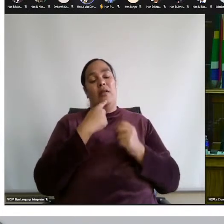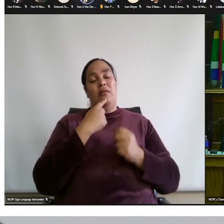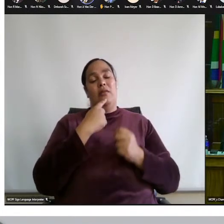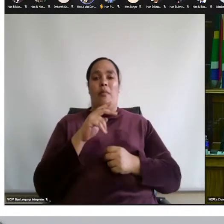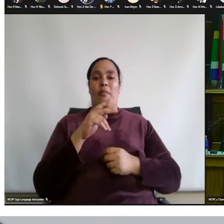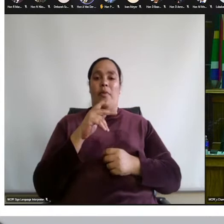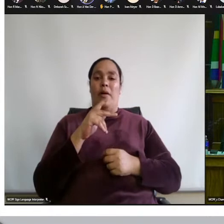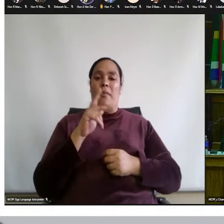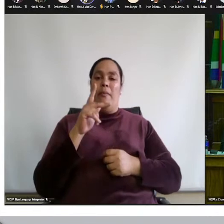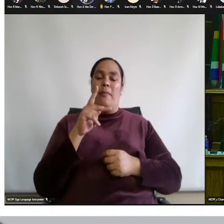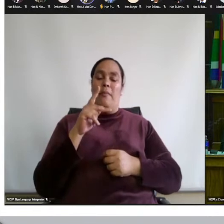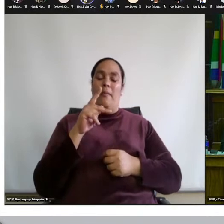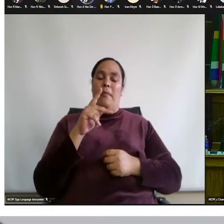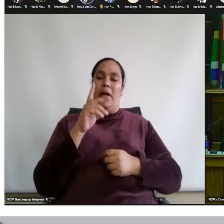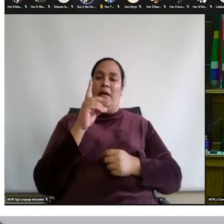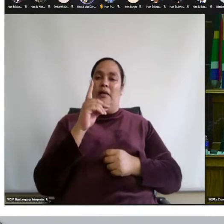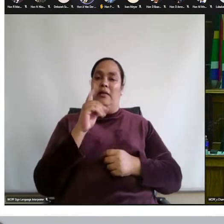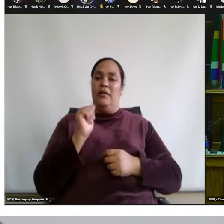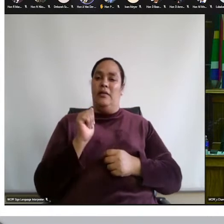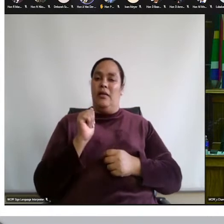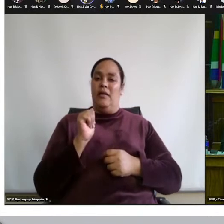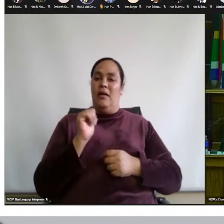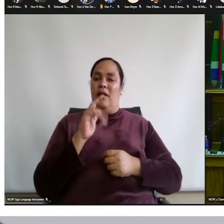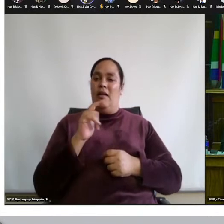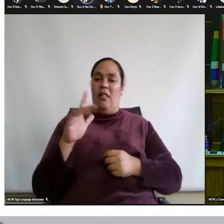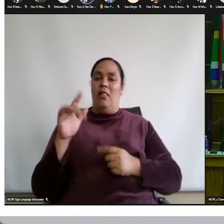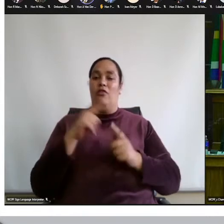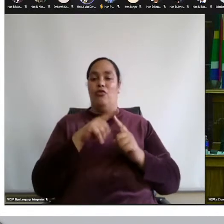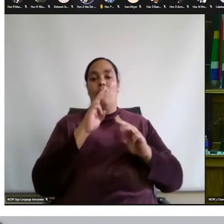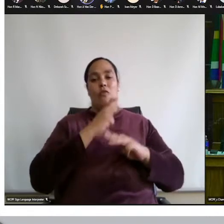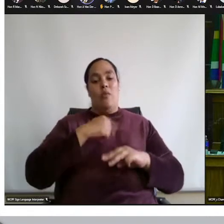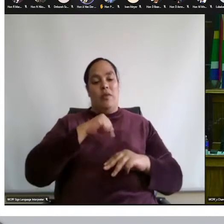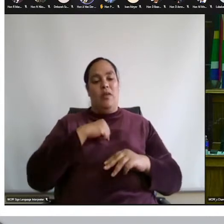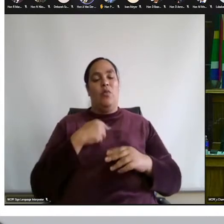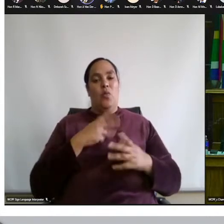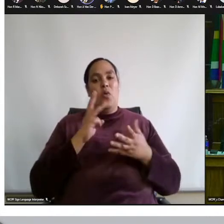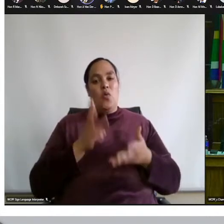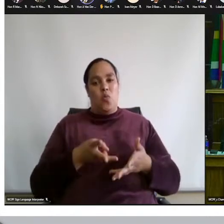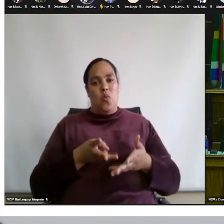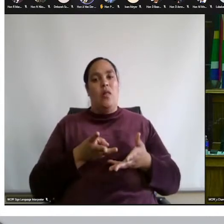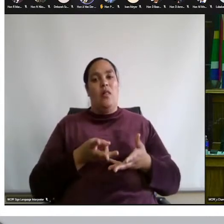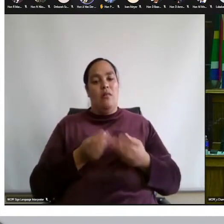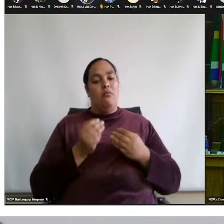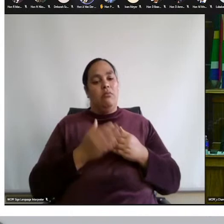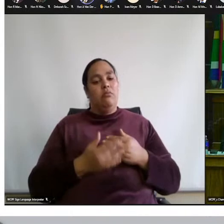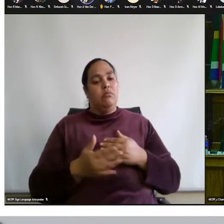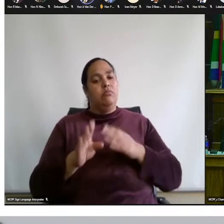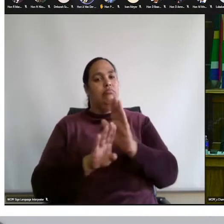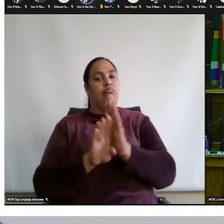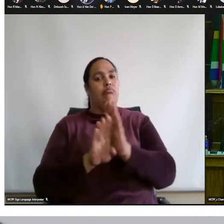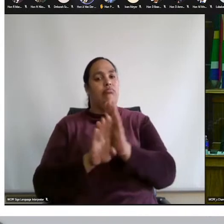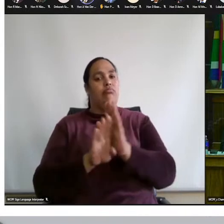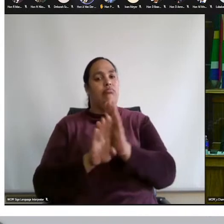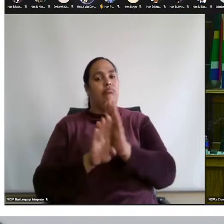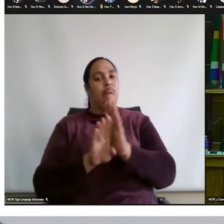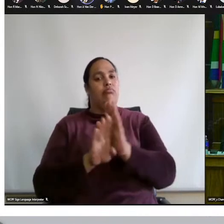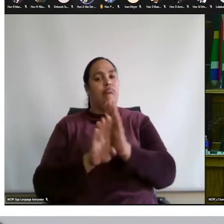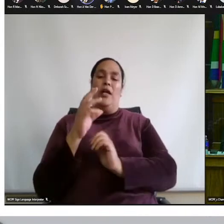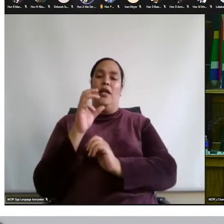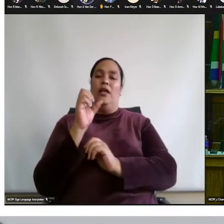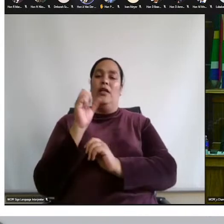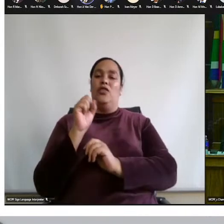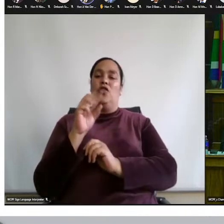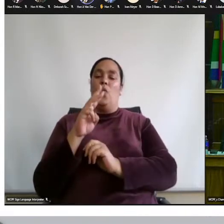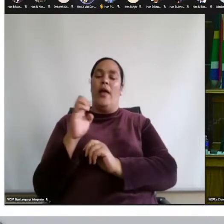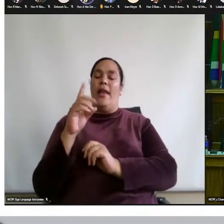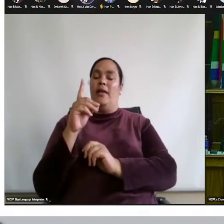projek besoek en weer eens beloof dat ons binnekort 'n vordering sal sien in hierdie projek wat almal weer